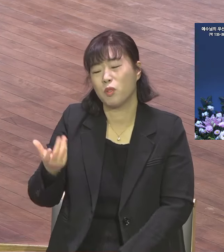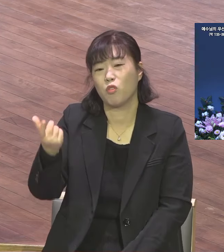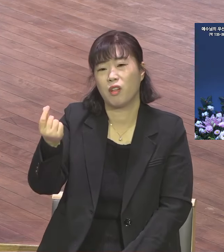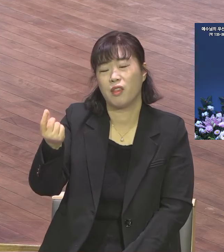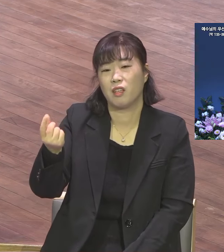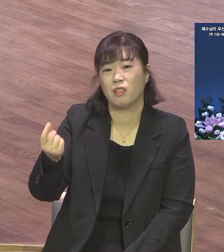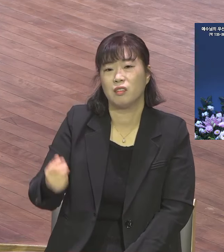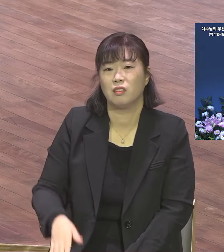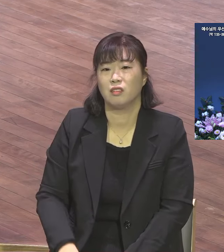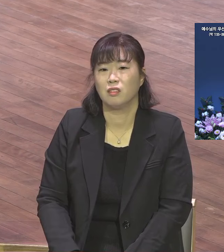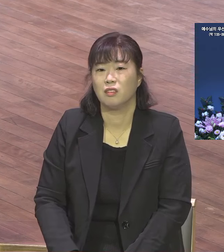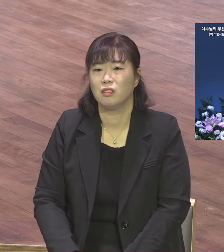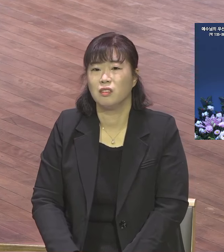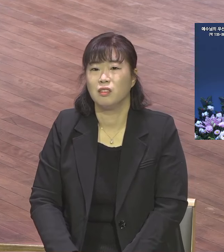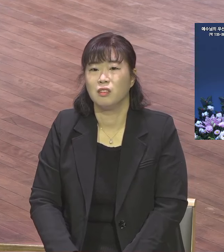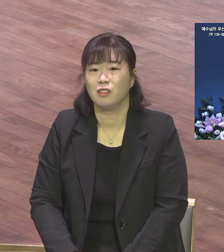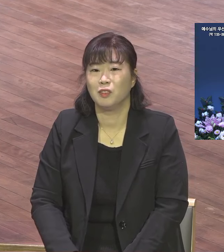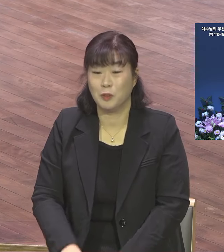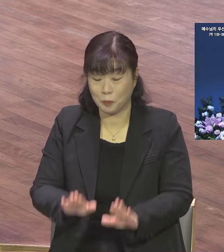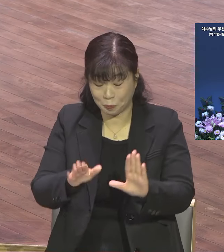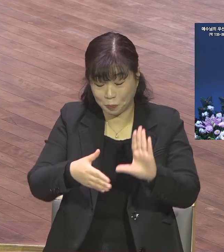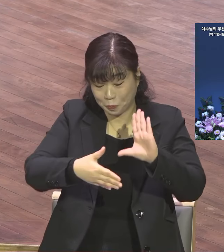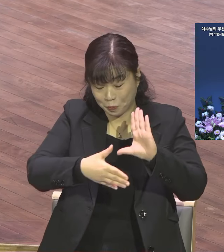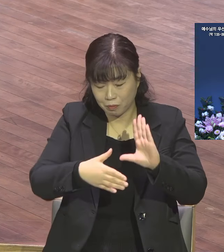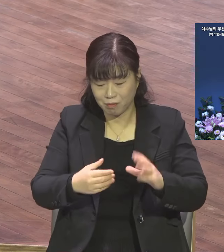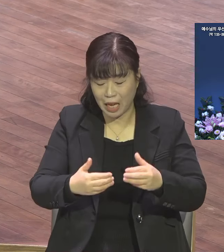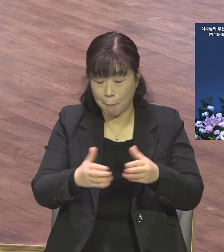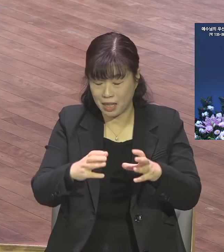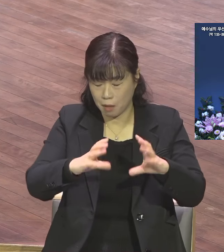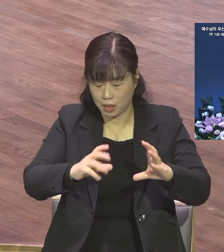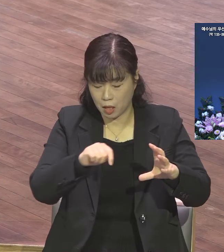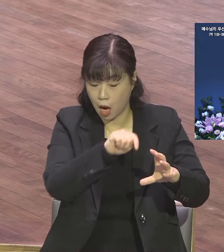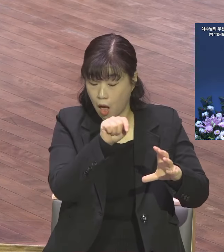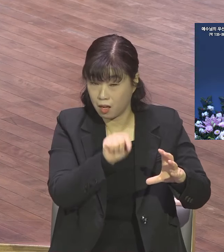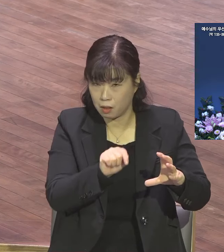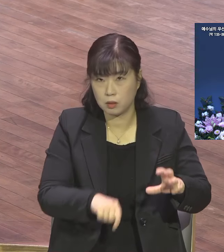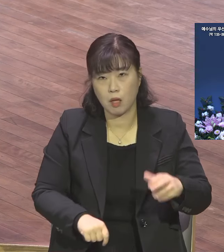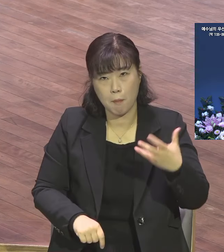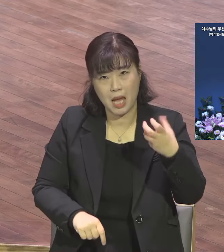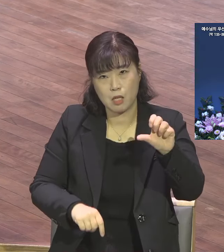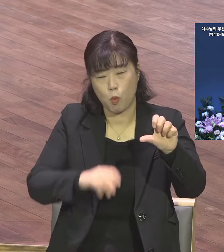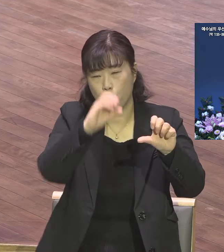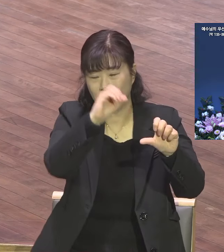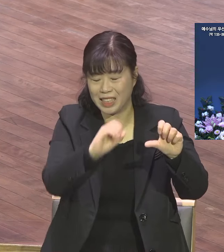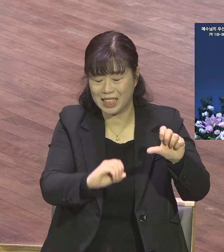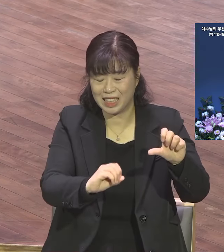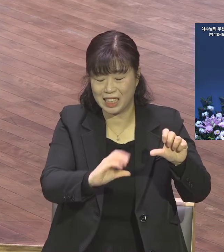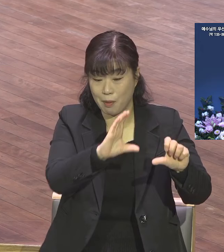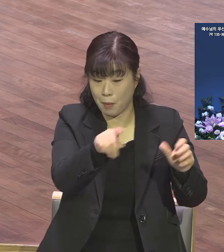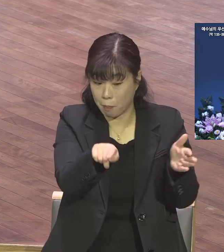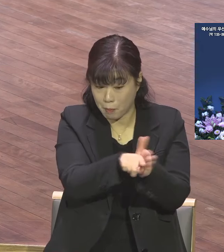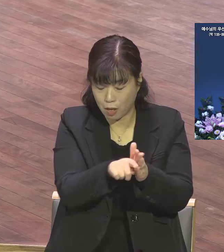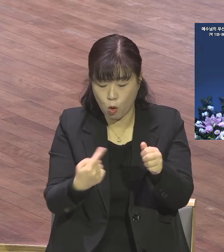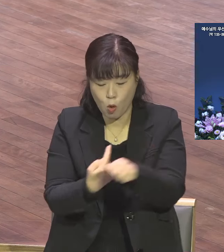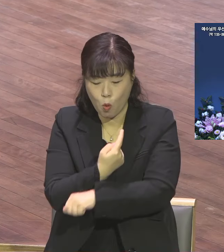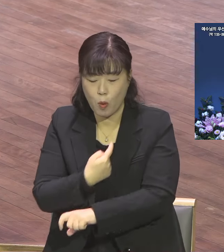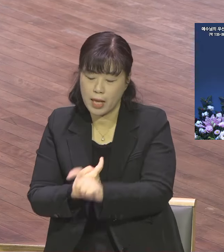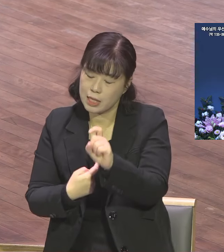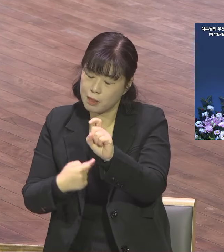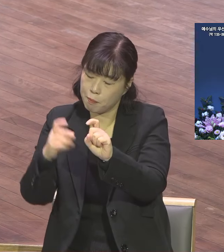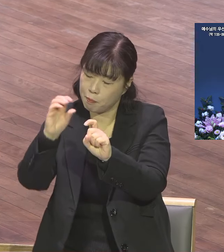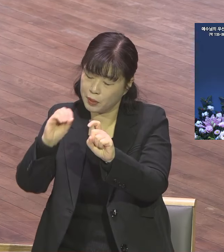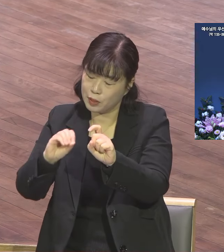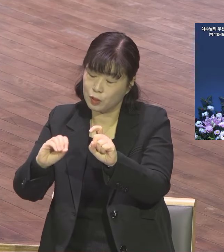성경적 신앙생활 아니에요. 그 10% 그것도 전부 신비주의, 뭐 그냥 토속 종교 섞여져 가지고.